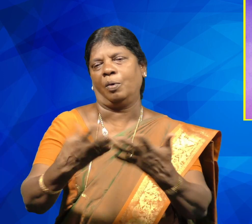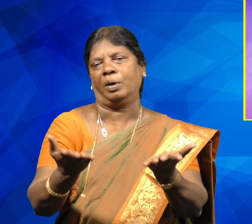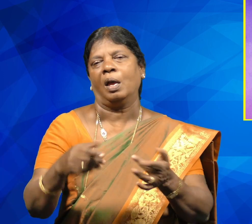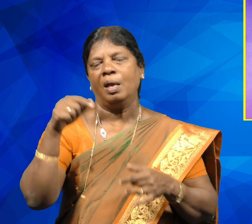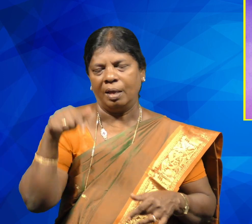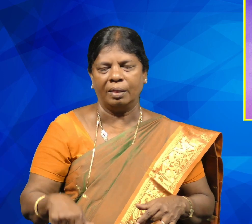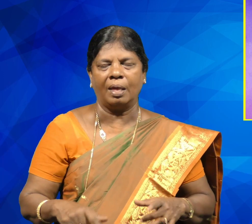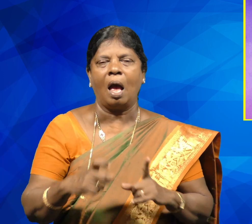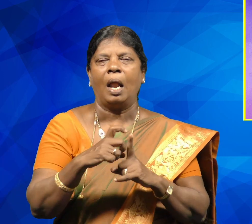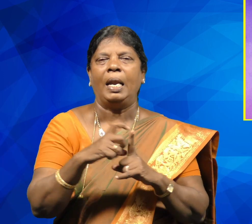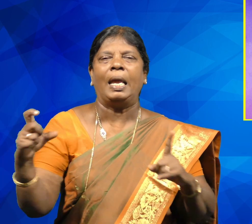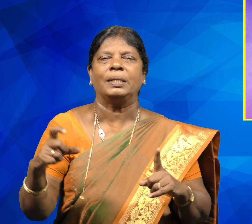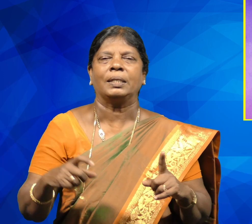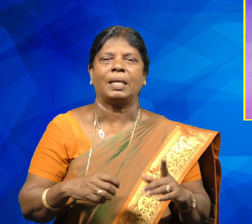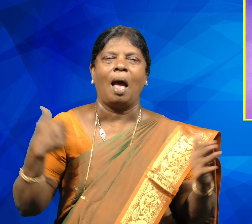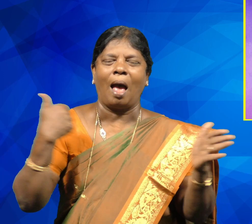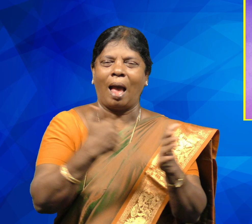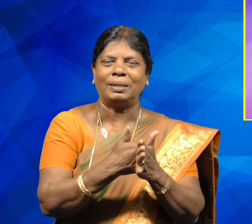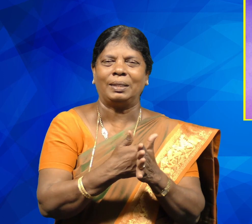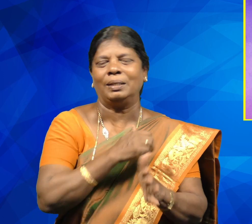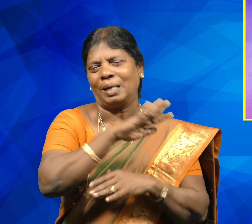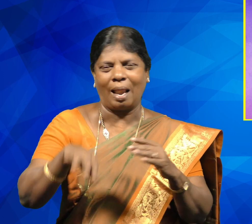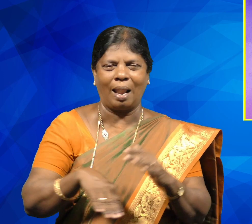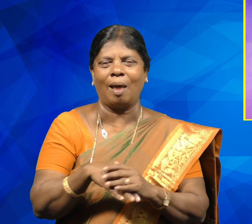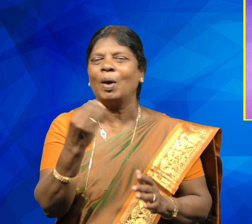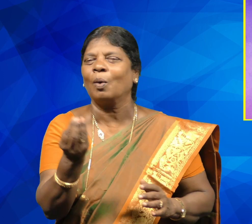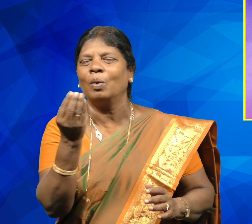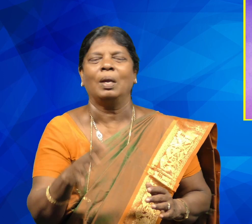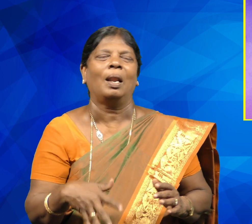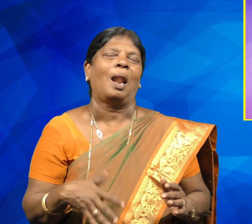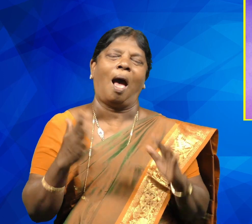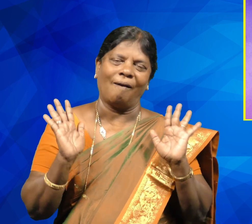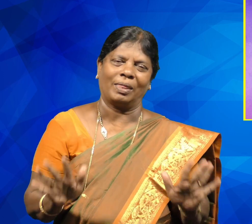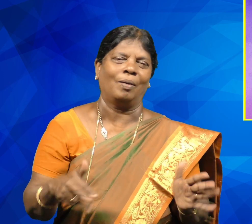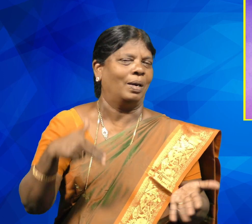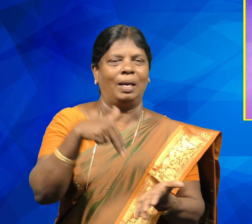இலவசமாய் கொடுக்கிறார். இந்த விபத்துக்கள் எல்லாமே, இந்த மரணம் எல்லாமே